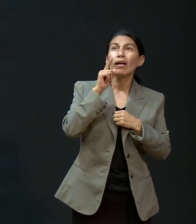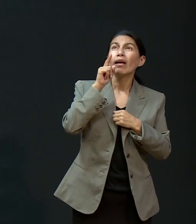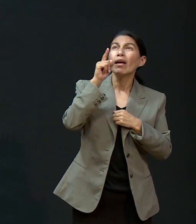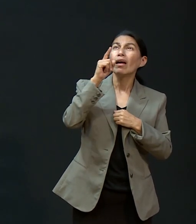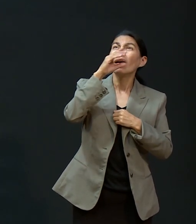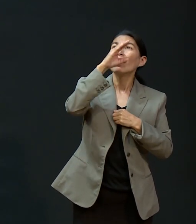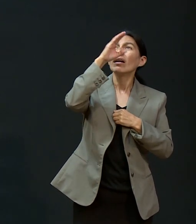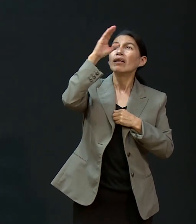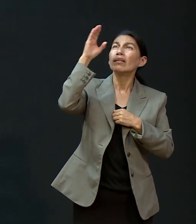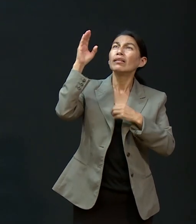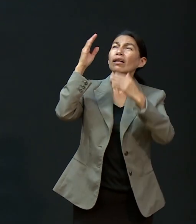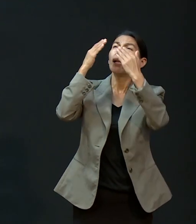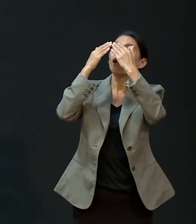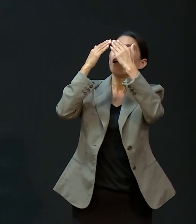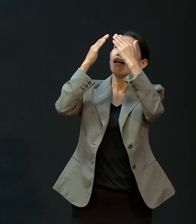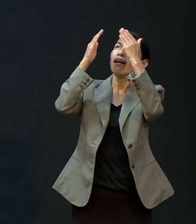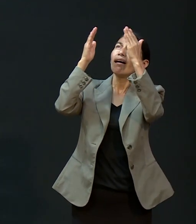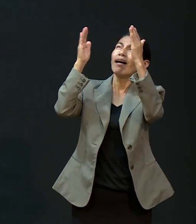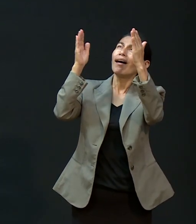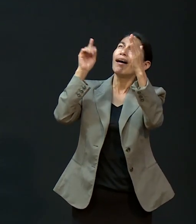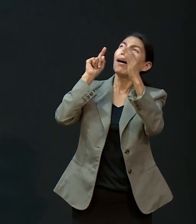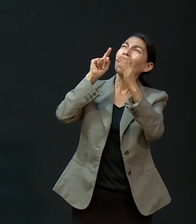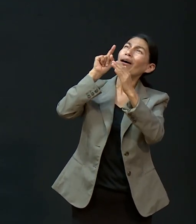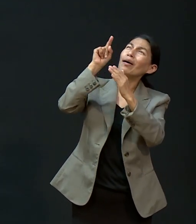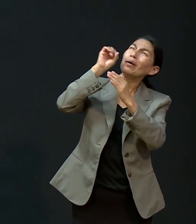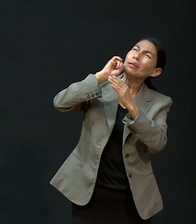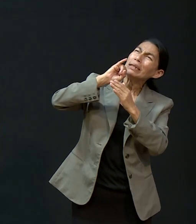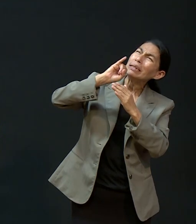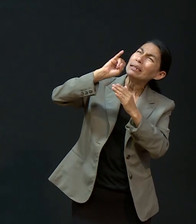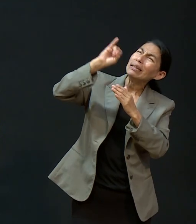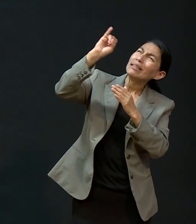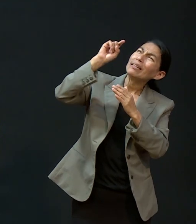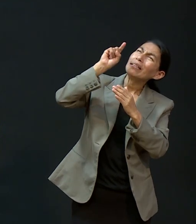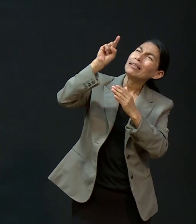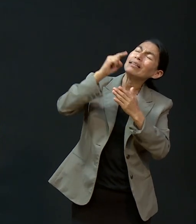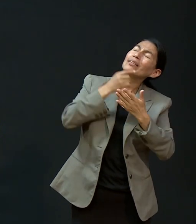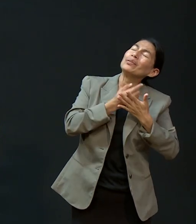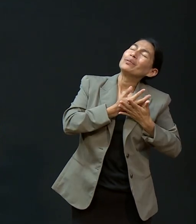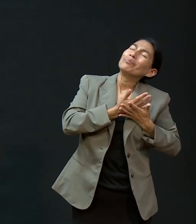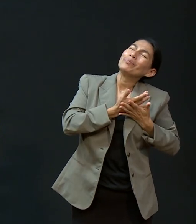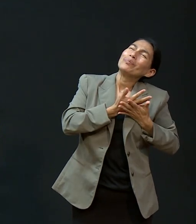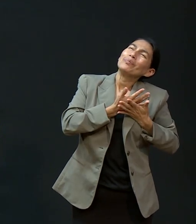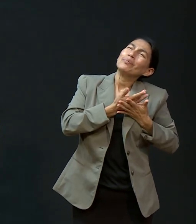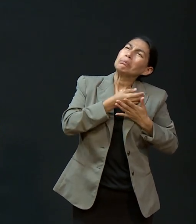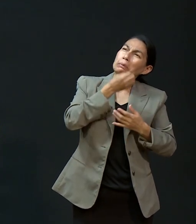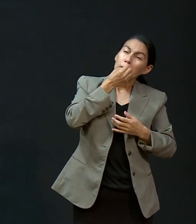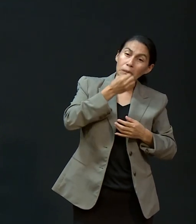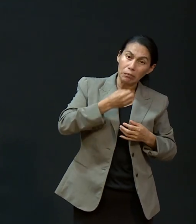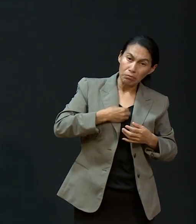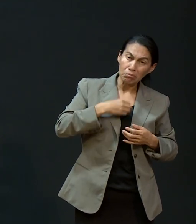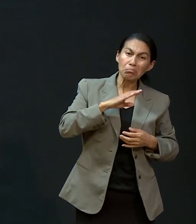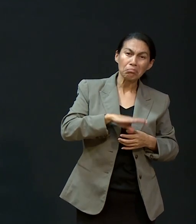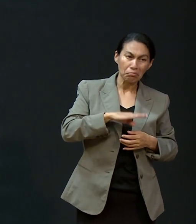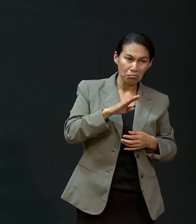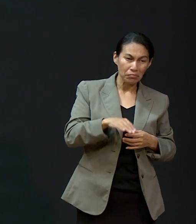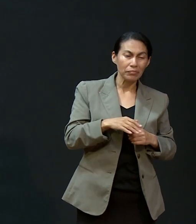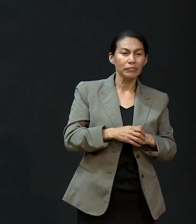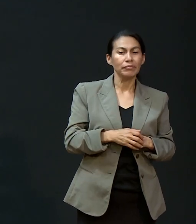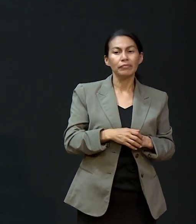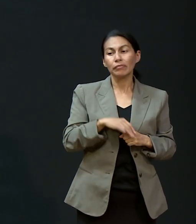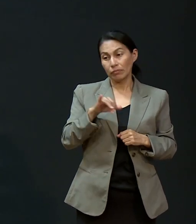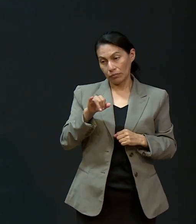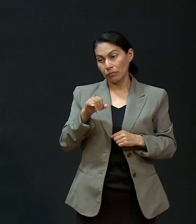abierta al cielo donde podemos ver que hay esperanza más allá, inclusive de la muerte, ¿no es cierto? Así es, pastor.